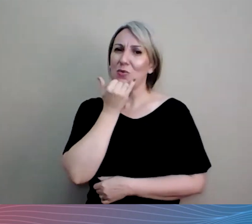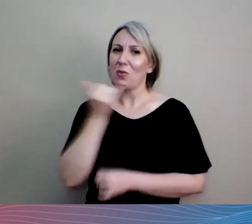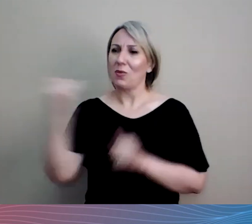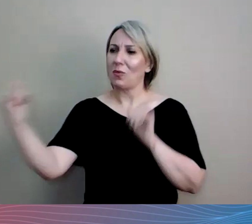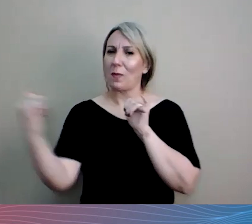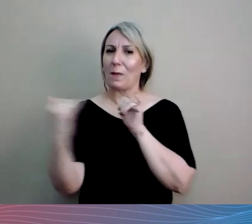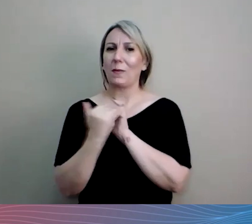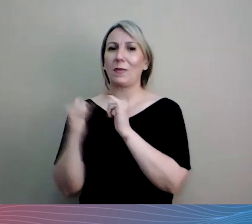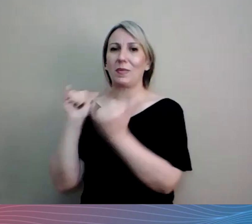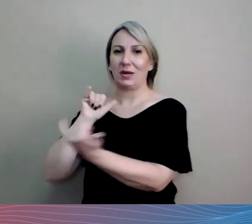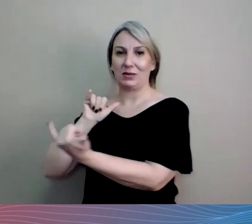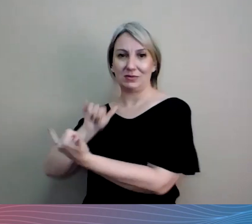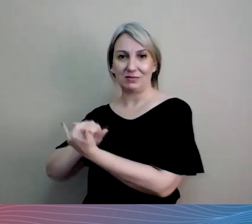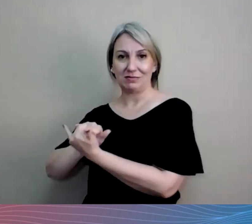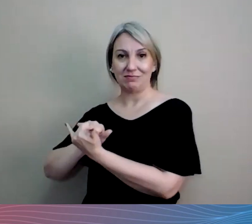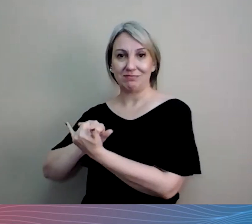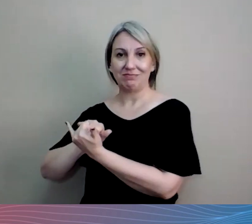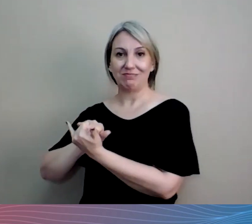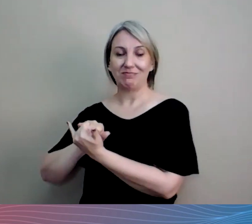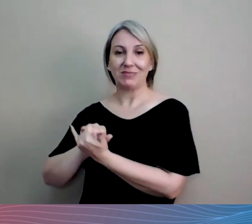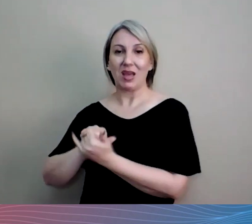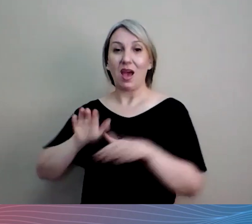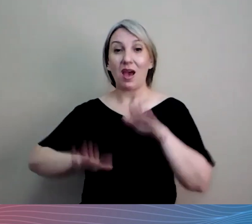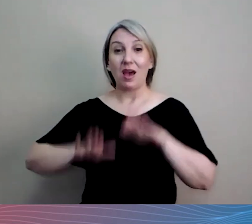irmão, nós guardamos ressentimentos de anos,